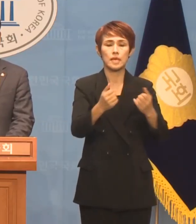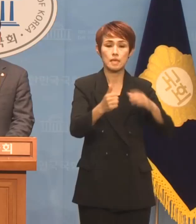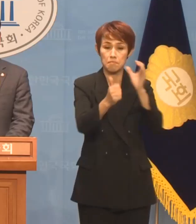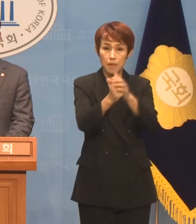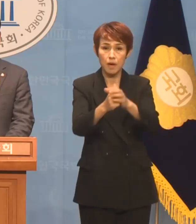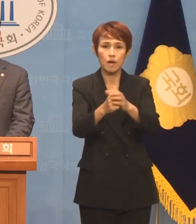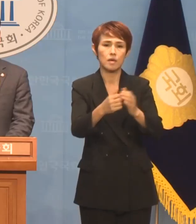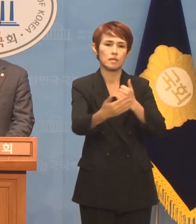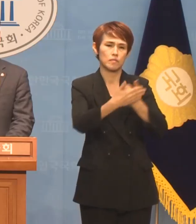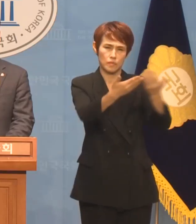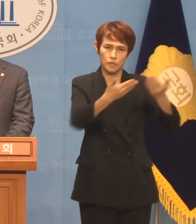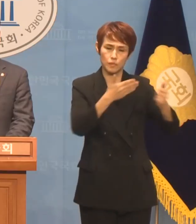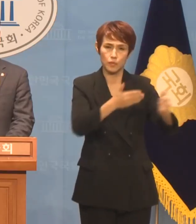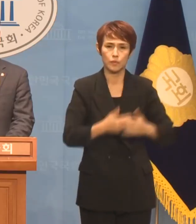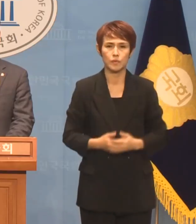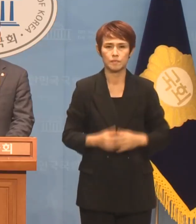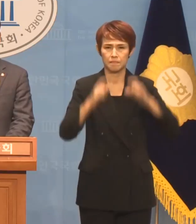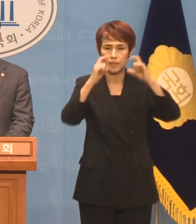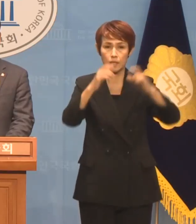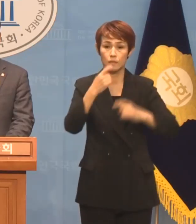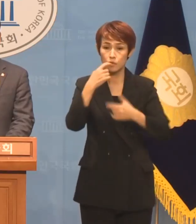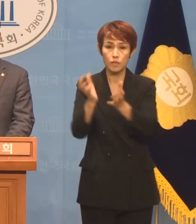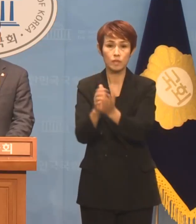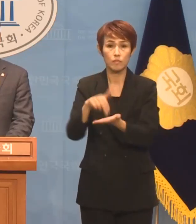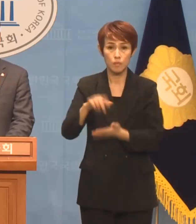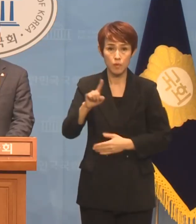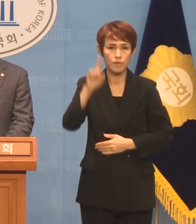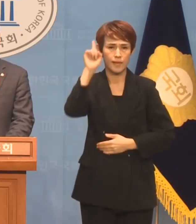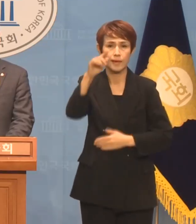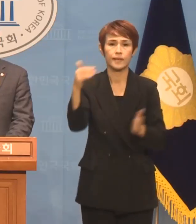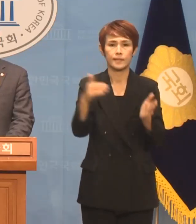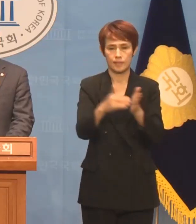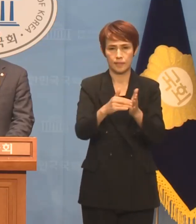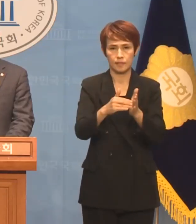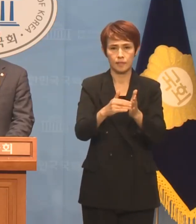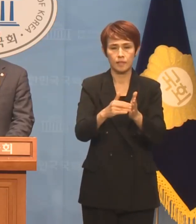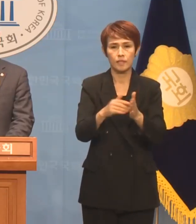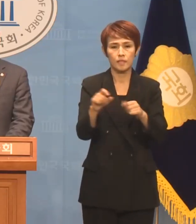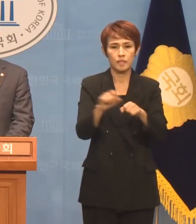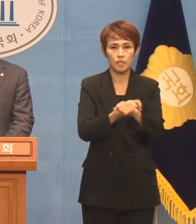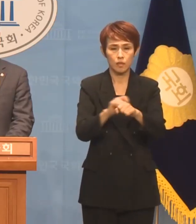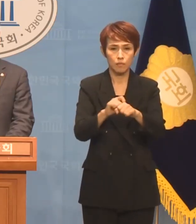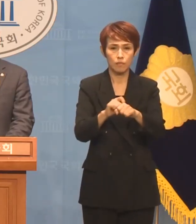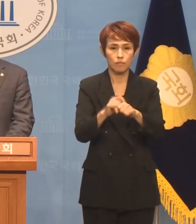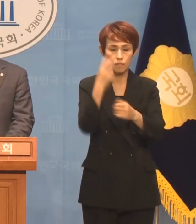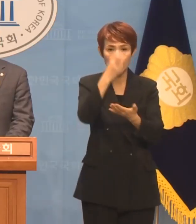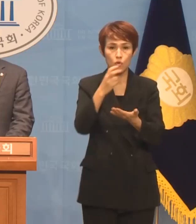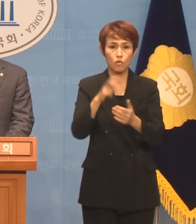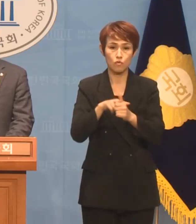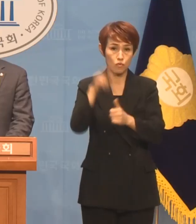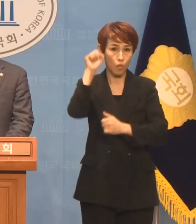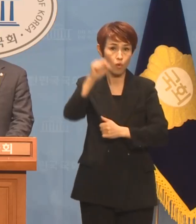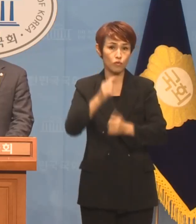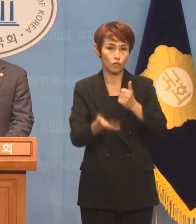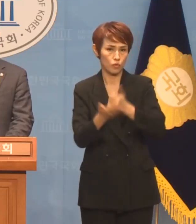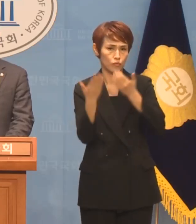분명히 경고합니다. 더불어민주당은 내일까지 상설특검 후보 추천을 의뢰할